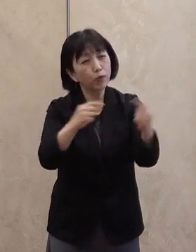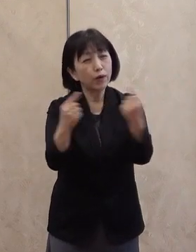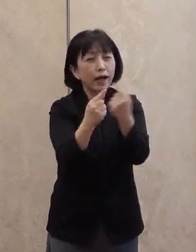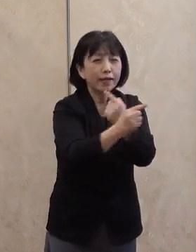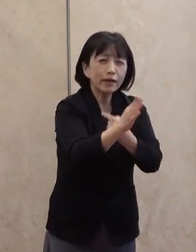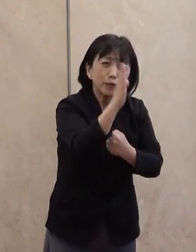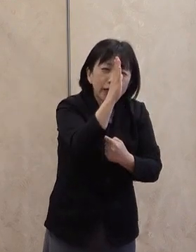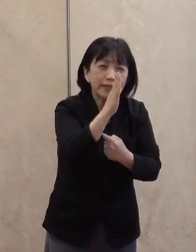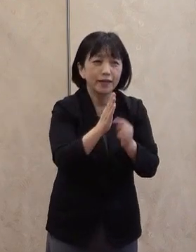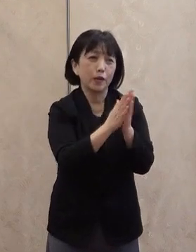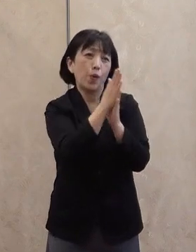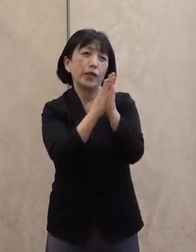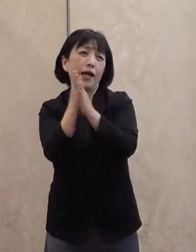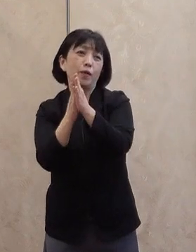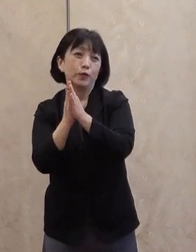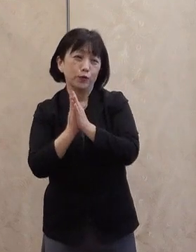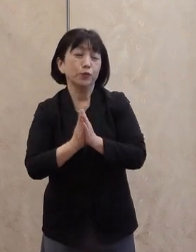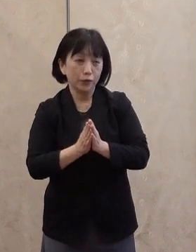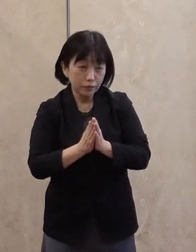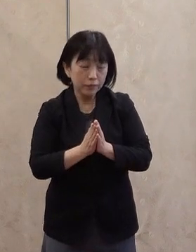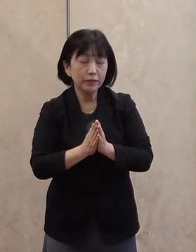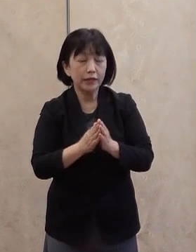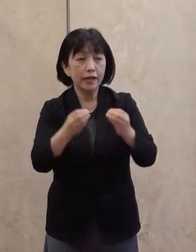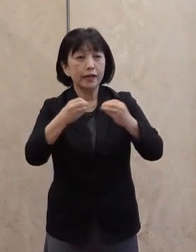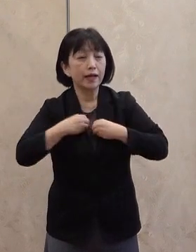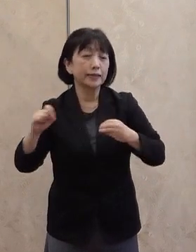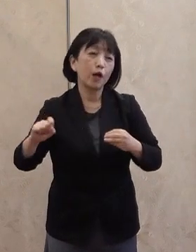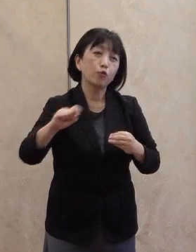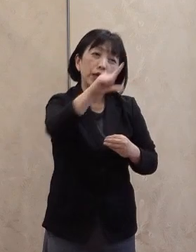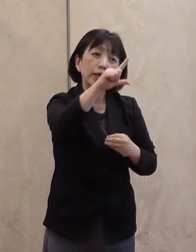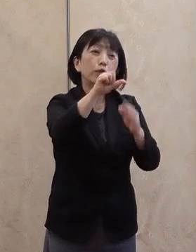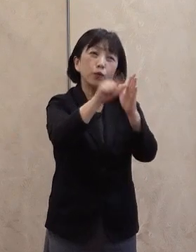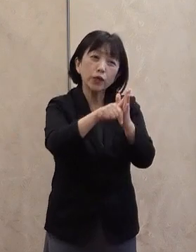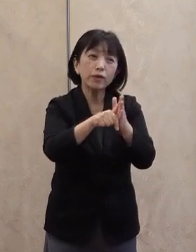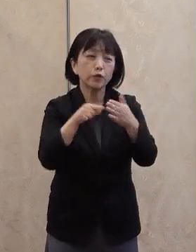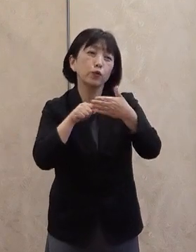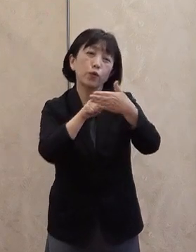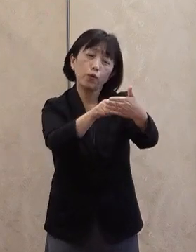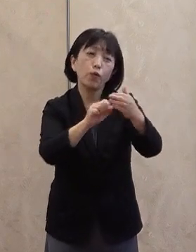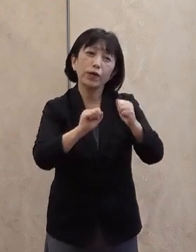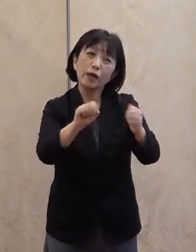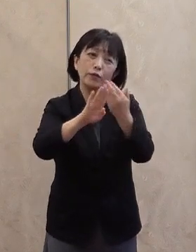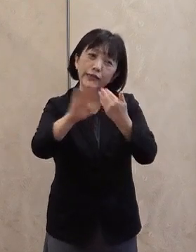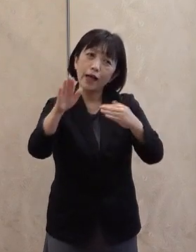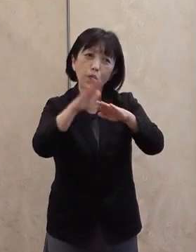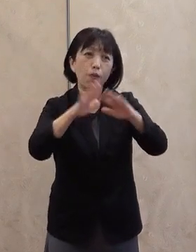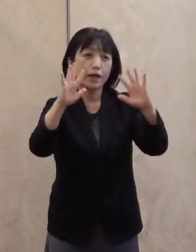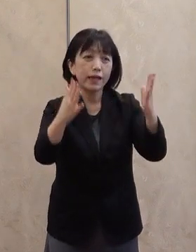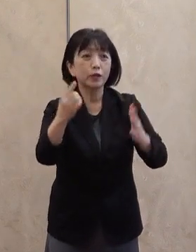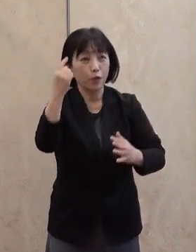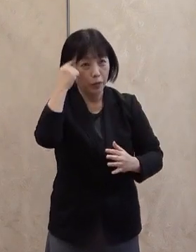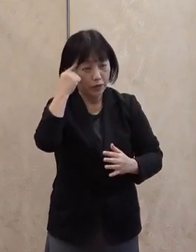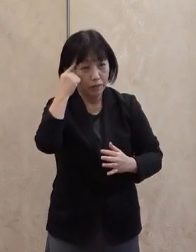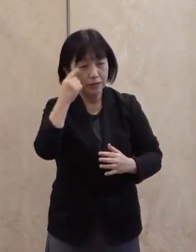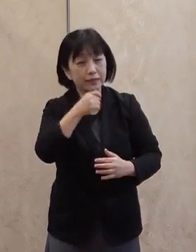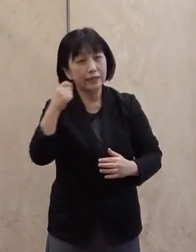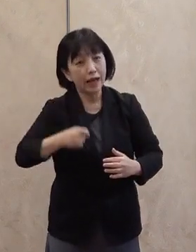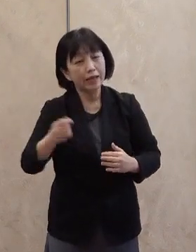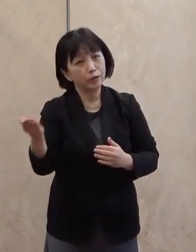ているときはね、そういったことをもう尽くしていくしかないんではないかというふうに思っています。 次の質問お願い